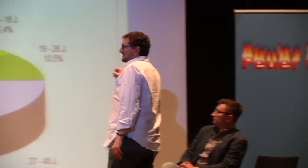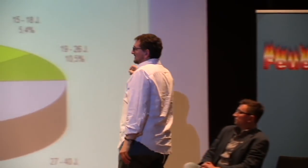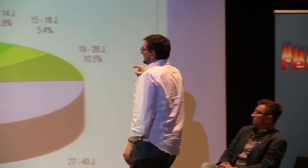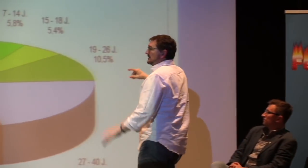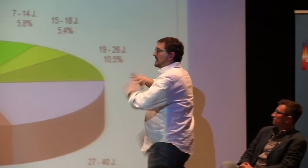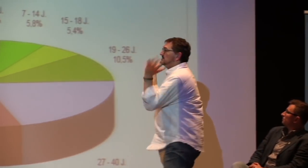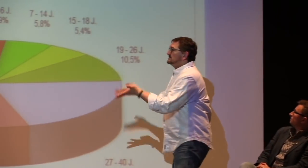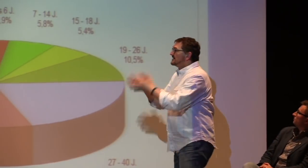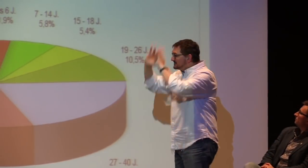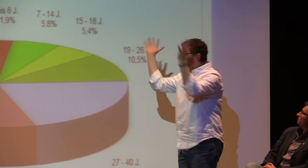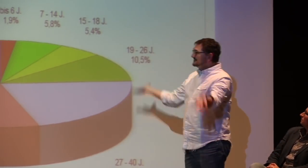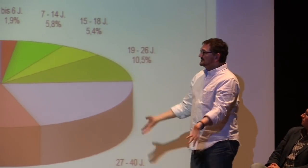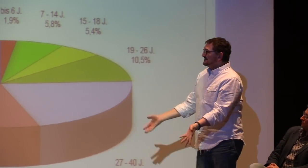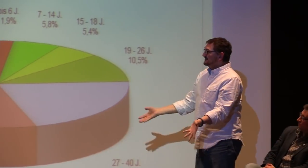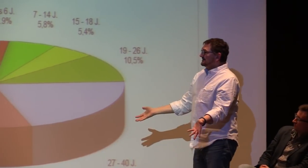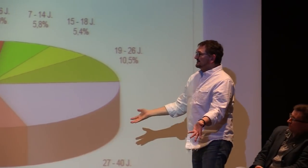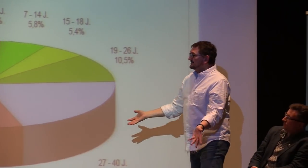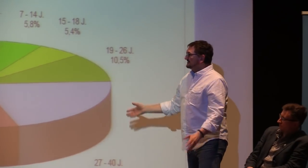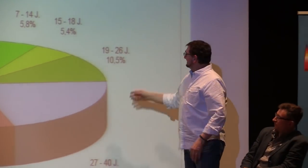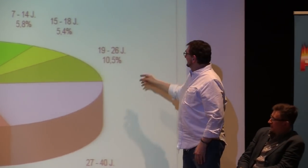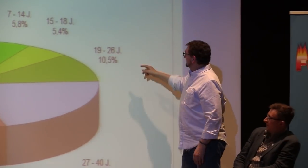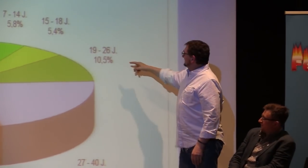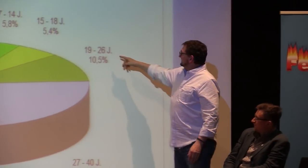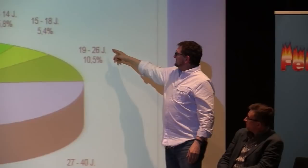Sind das nur die aktiven Mitglieder oder auch passiv? Nee, insgesamt.